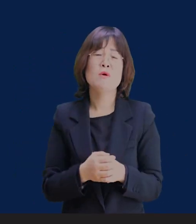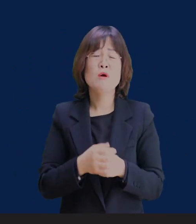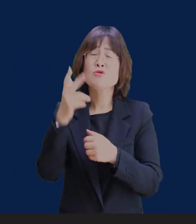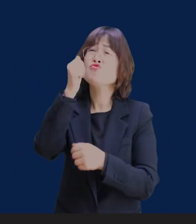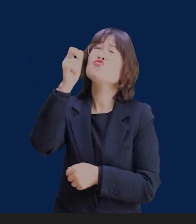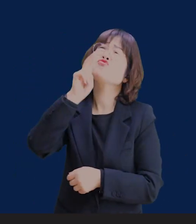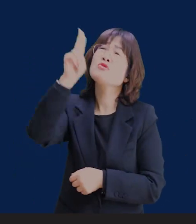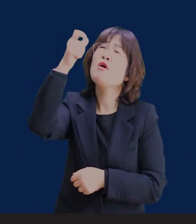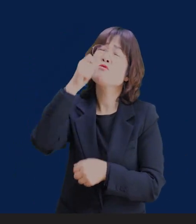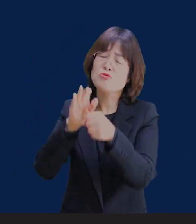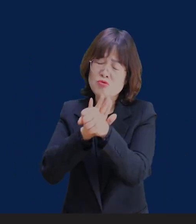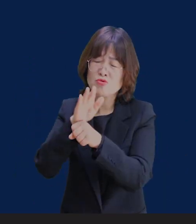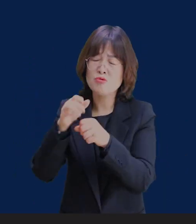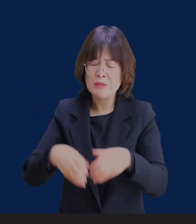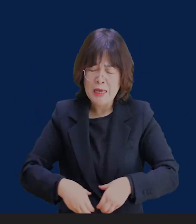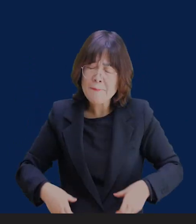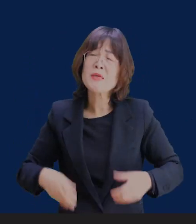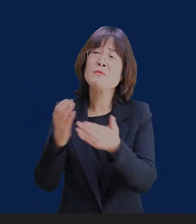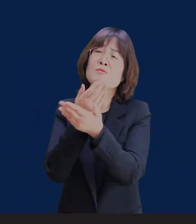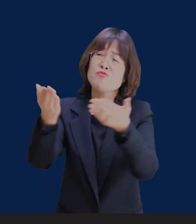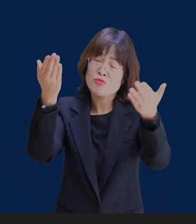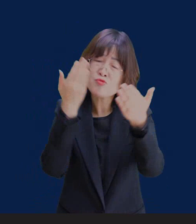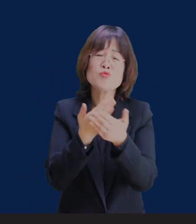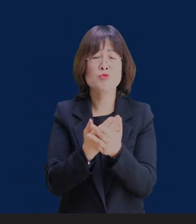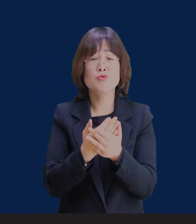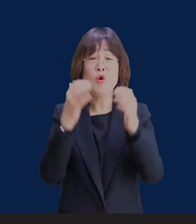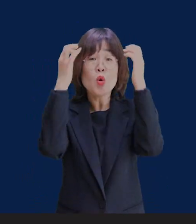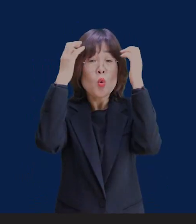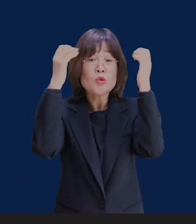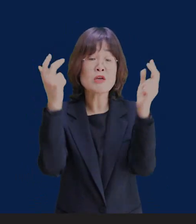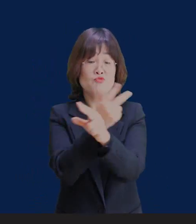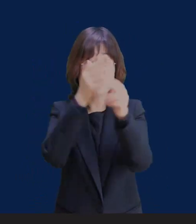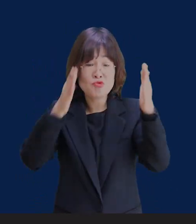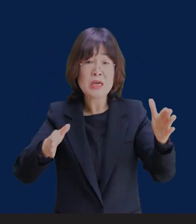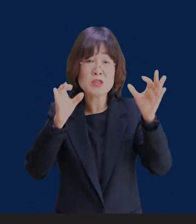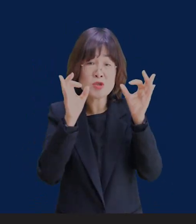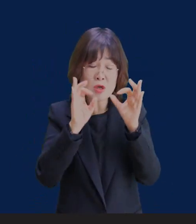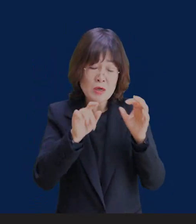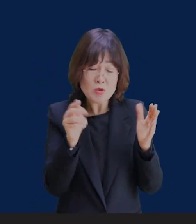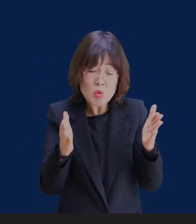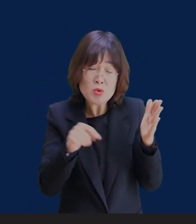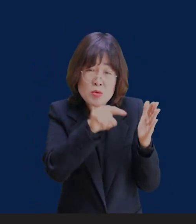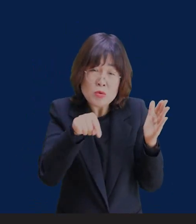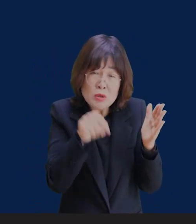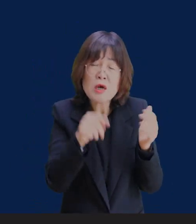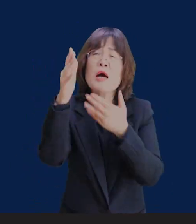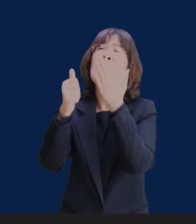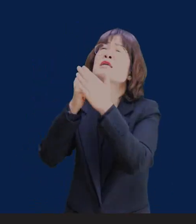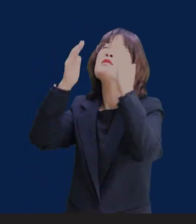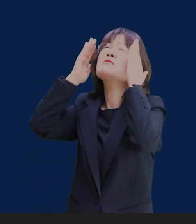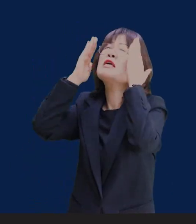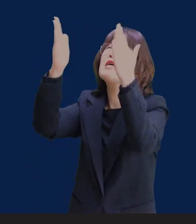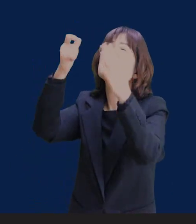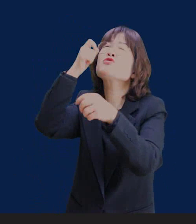주여, 긍휼과 자비를 베풀어 주시옵소서. 이 고난주간을 통하여 우리가 주 앞에 엎드리오니